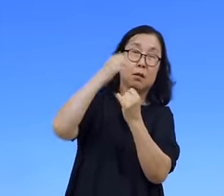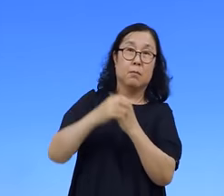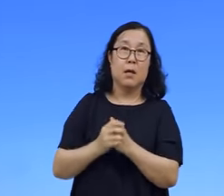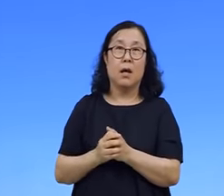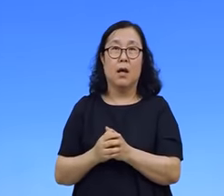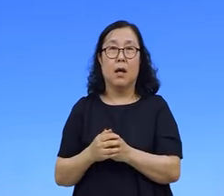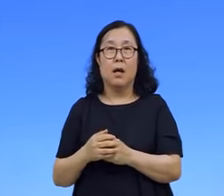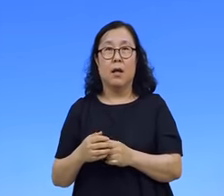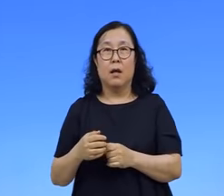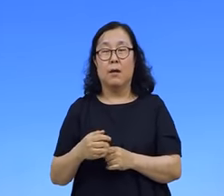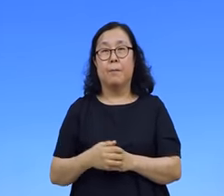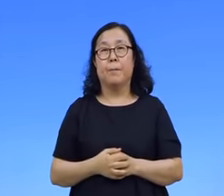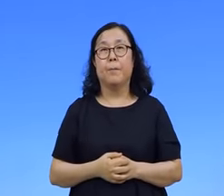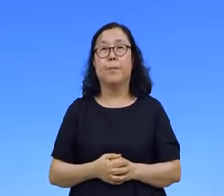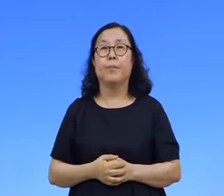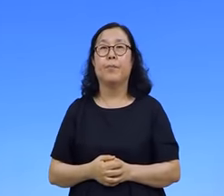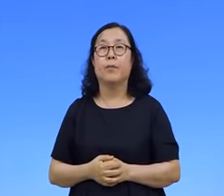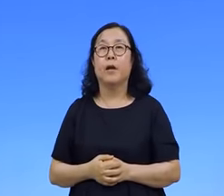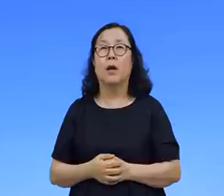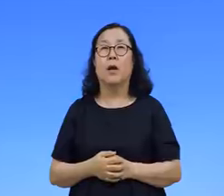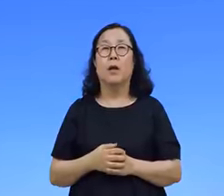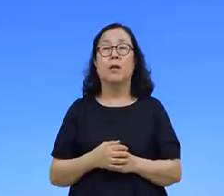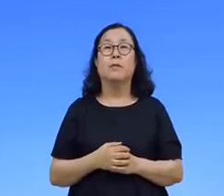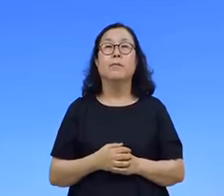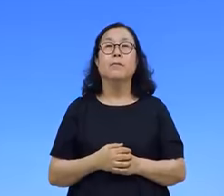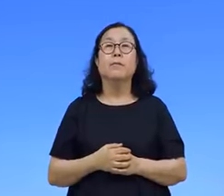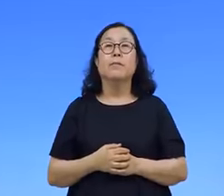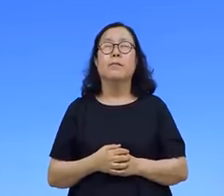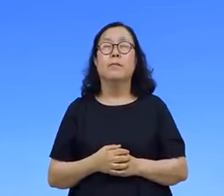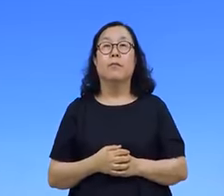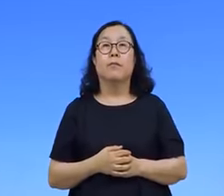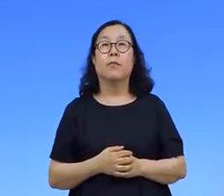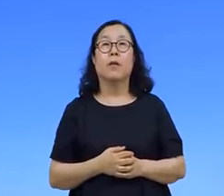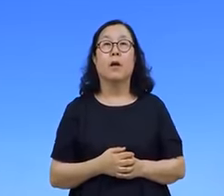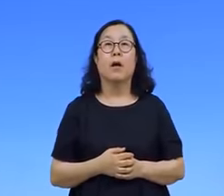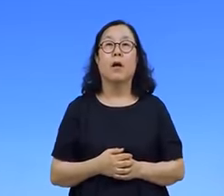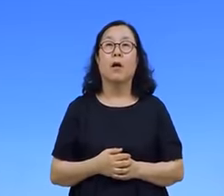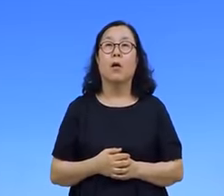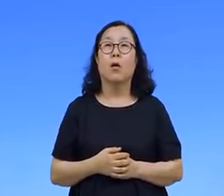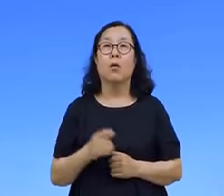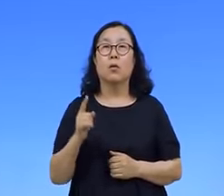여러분 예배 드릴 때 옆에 누가 앉은지 잘 보셔야 됩니다. 안 그러면 성경 날아갑니다.